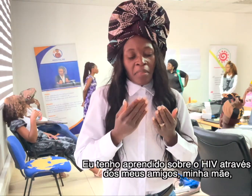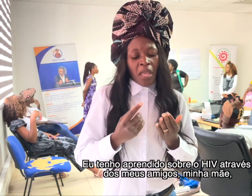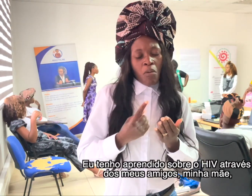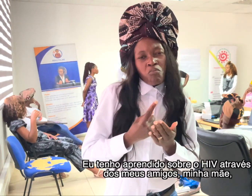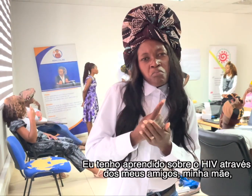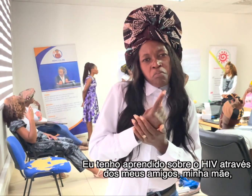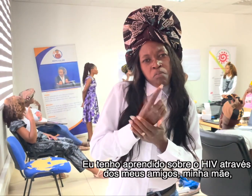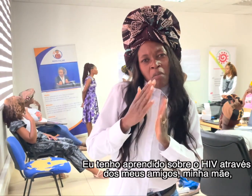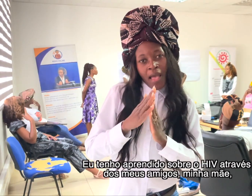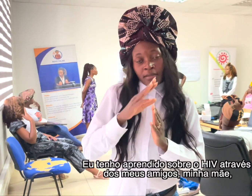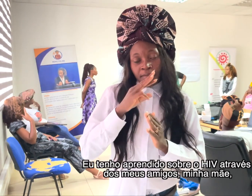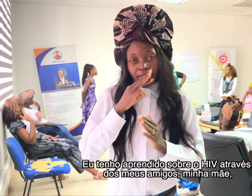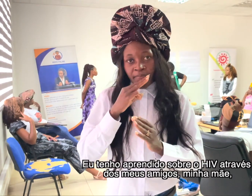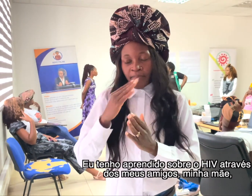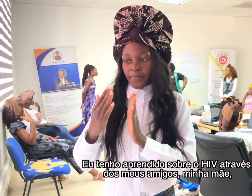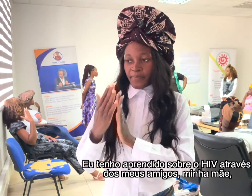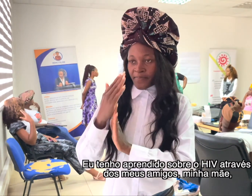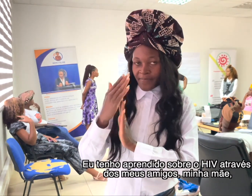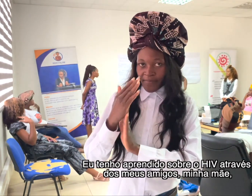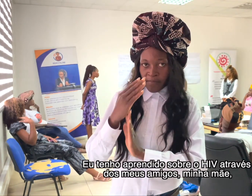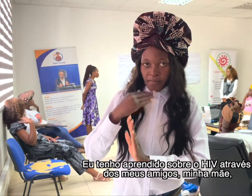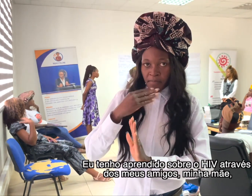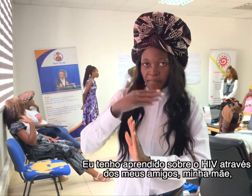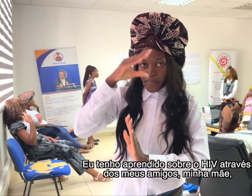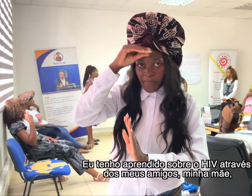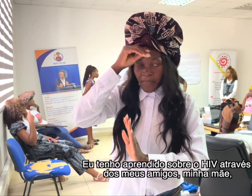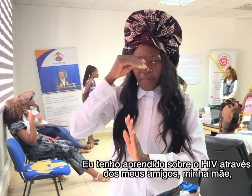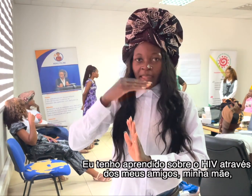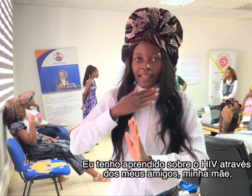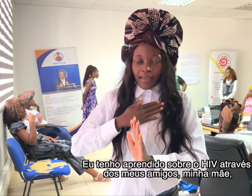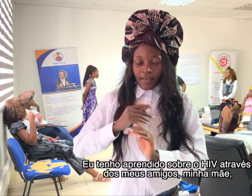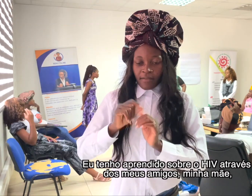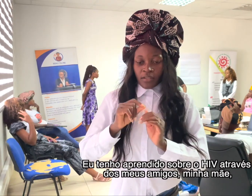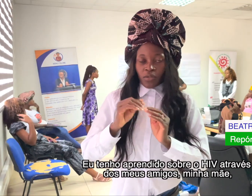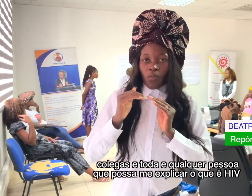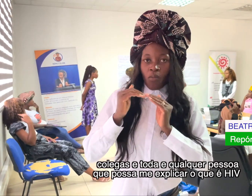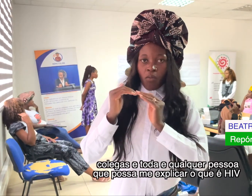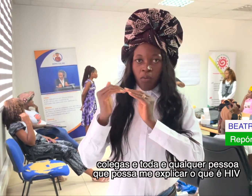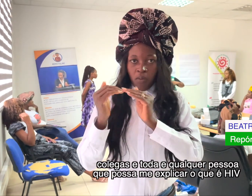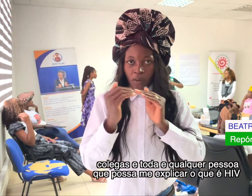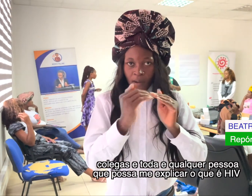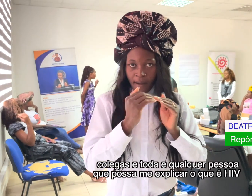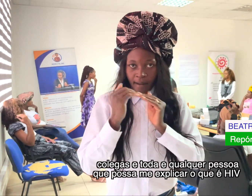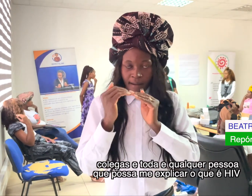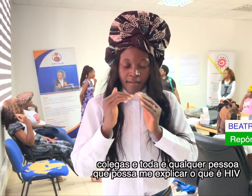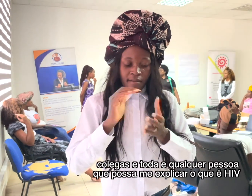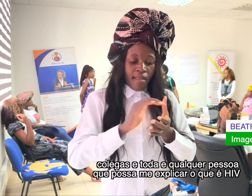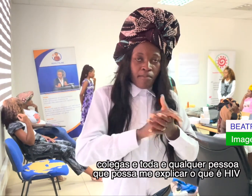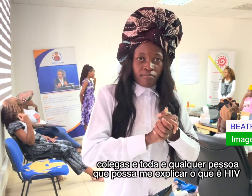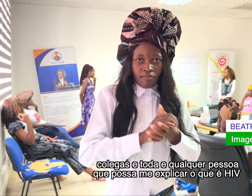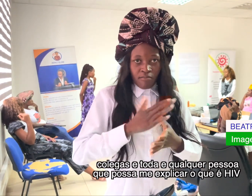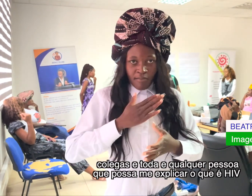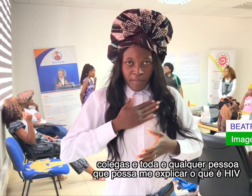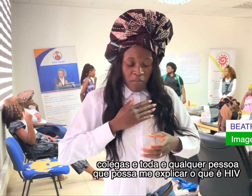saúde. Eu tenho aprendido sobre o HIV através dos meus amigos, minha mãe, colegas e toda e